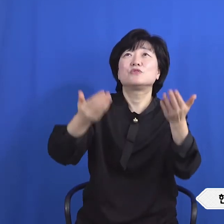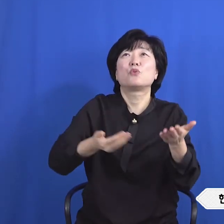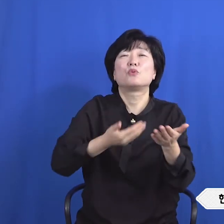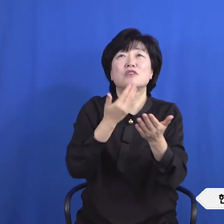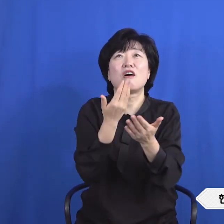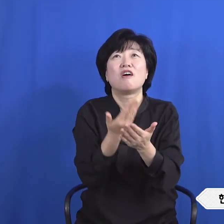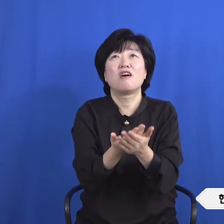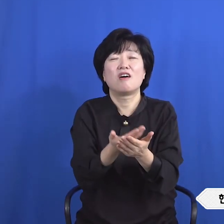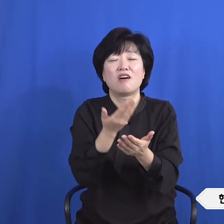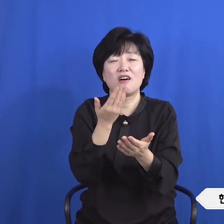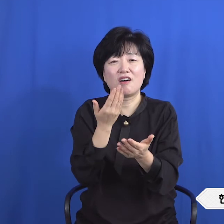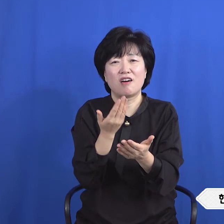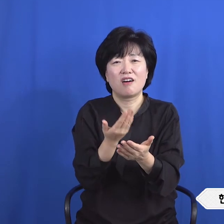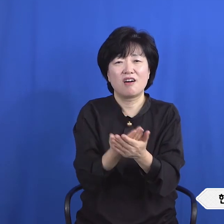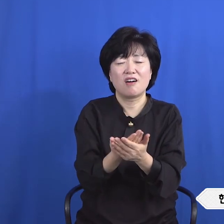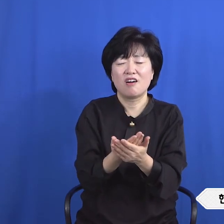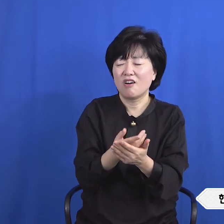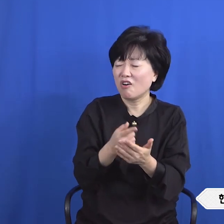가르치소서,